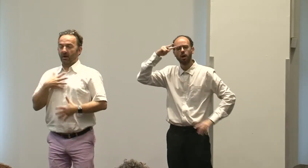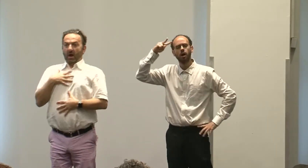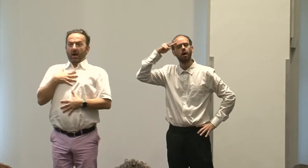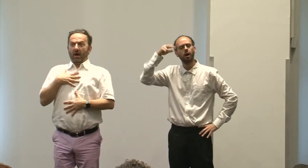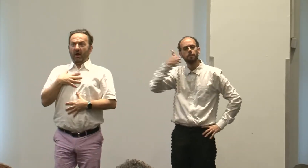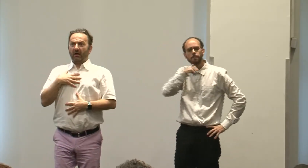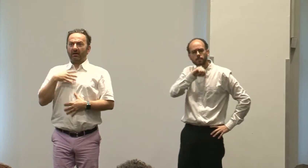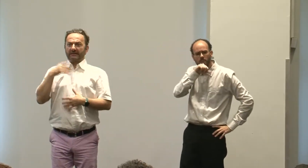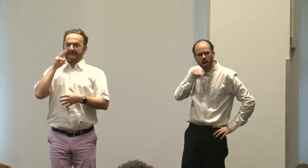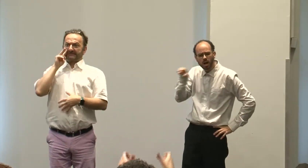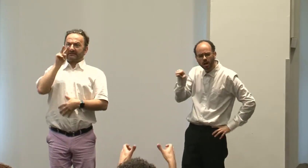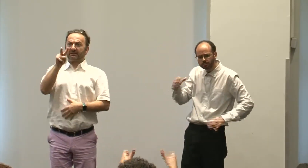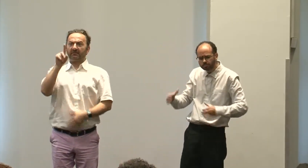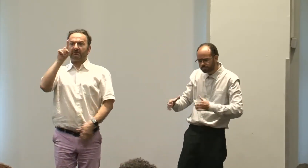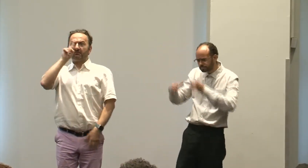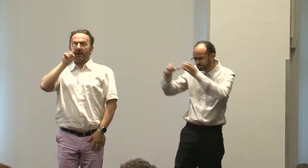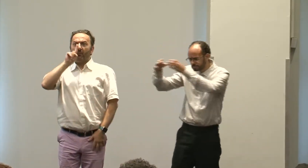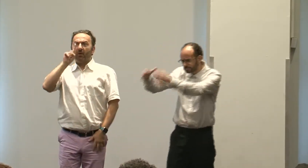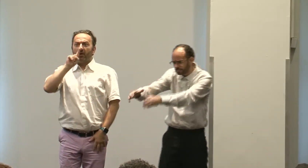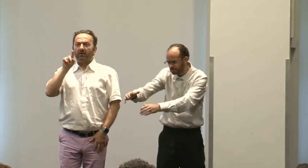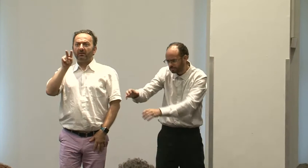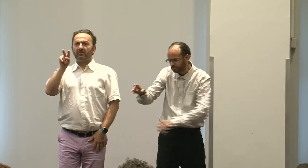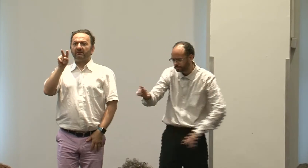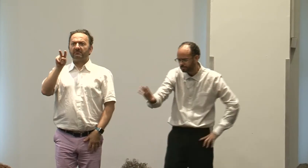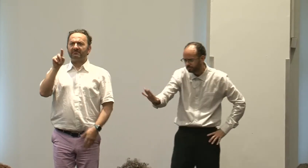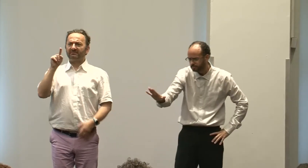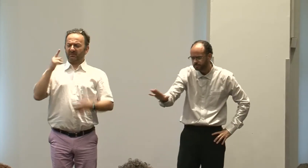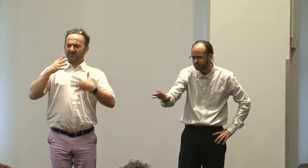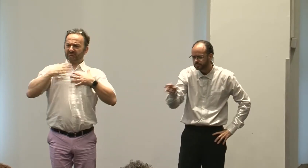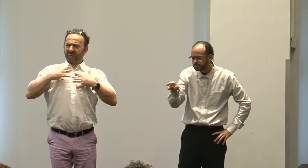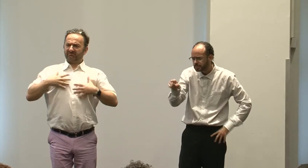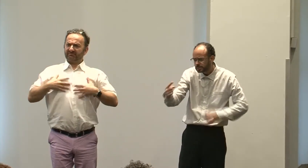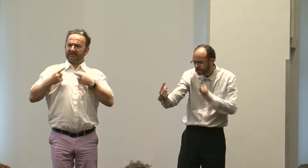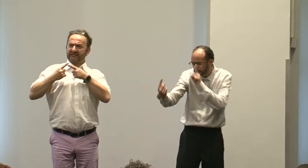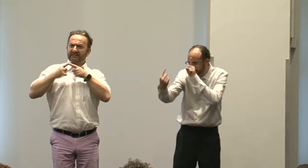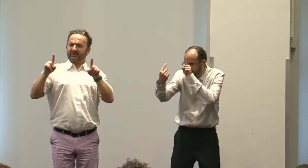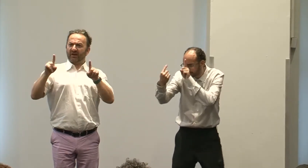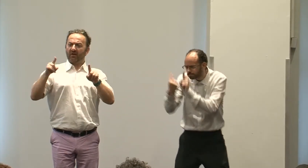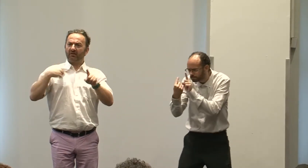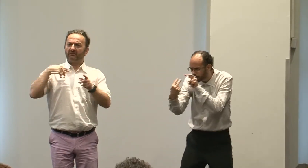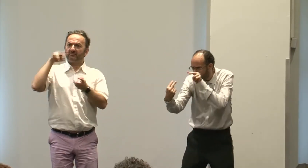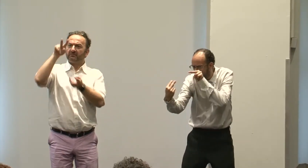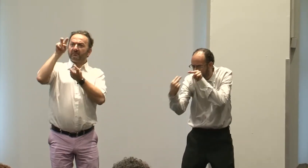aos 18 meses, eu lembrei, bem, a minha mãe colocou,